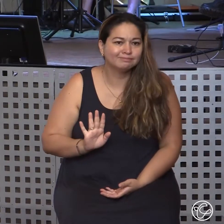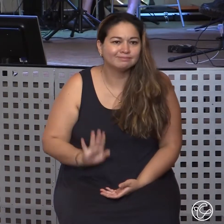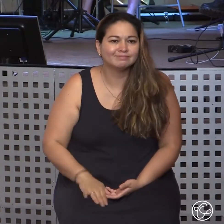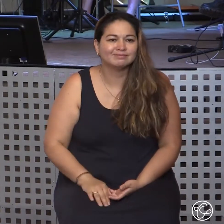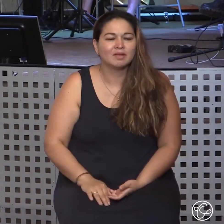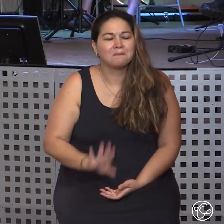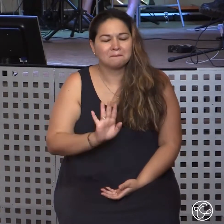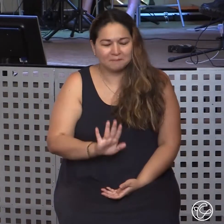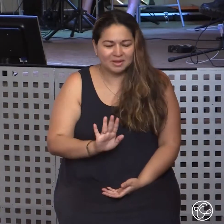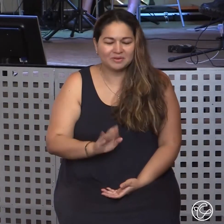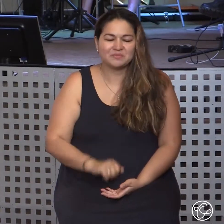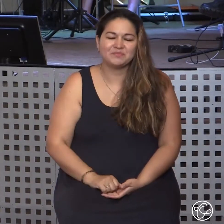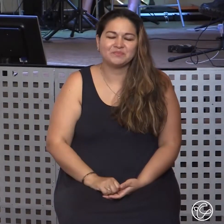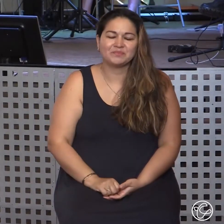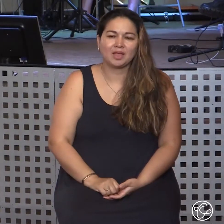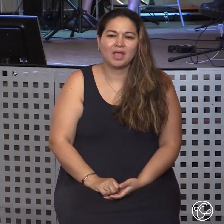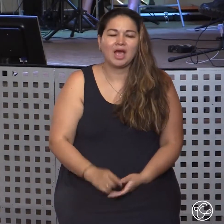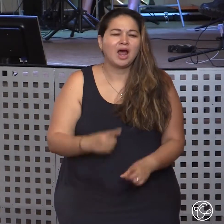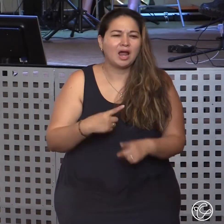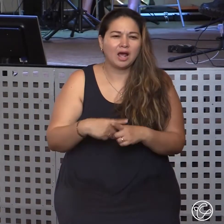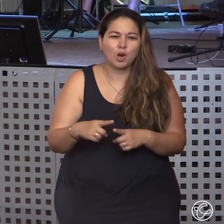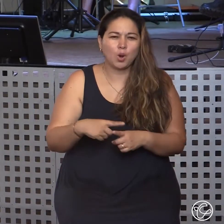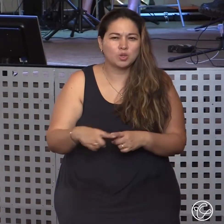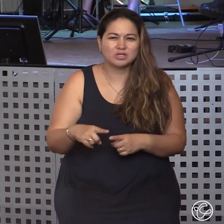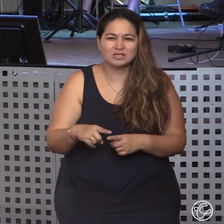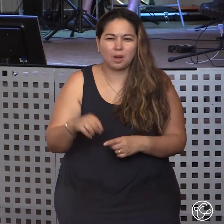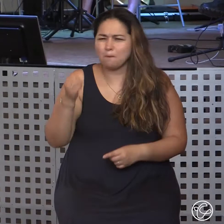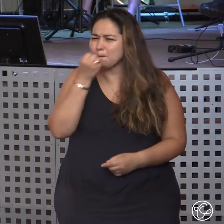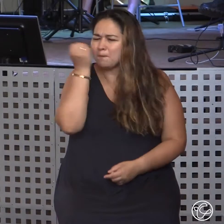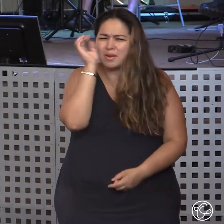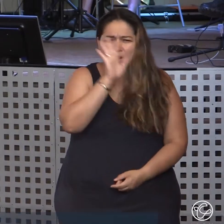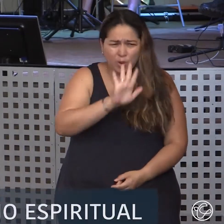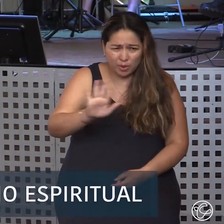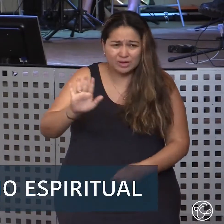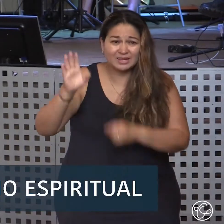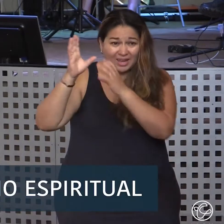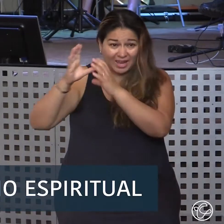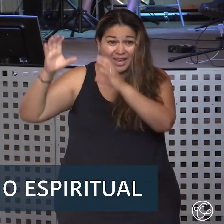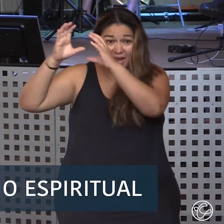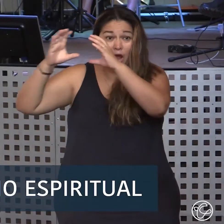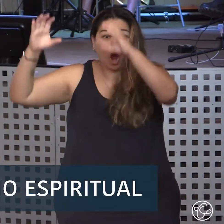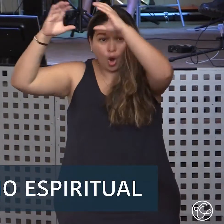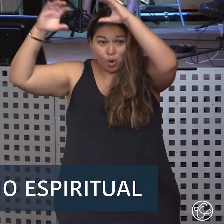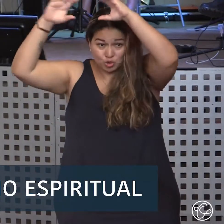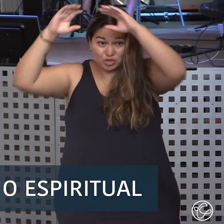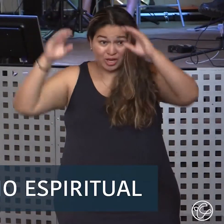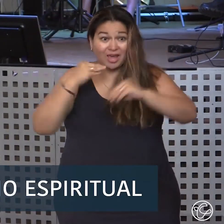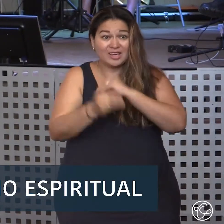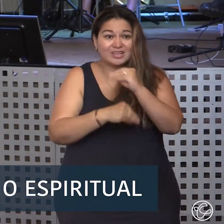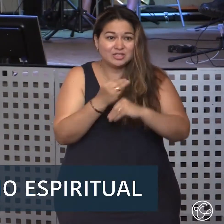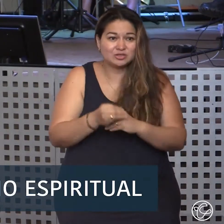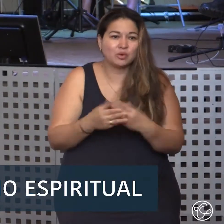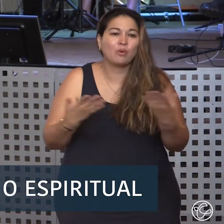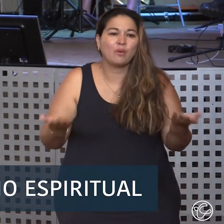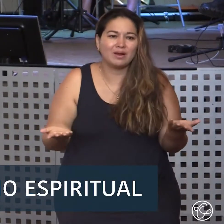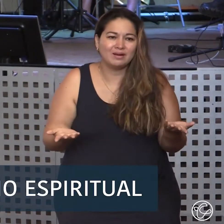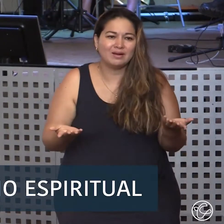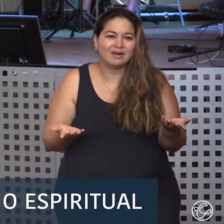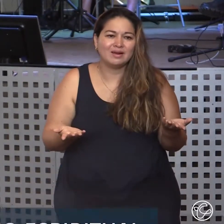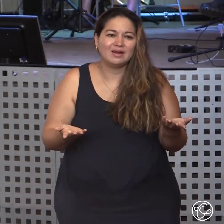una de las mejores cosas que hizo José es abrir espacio